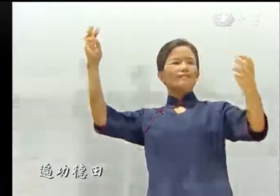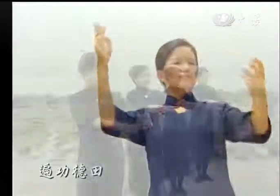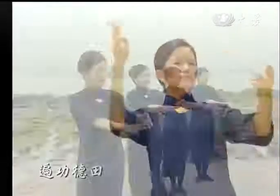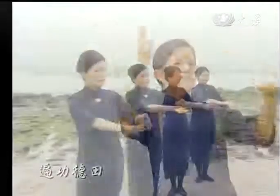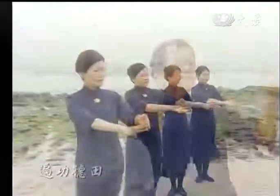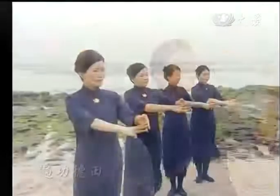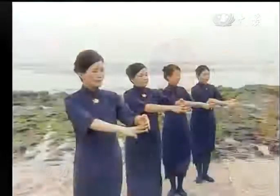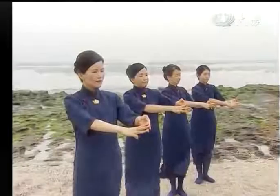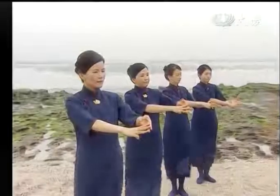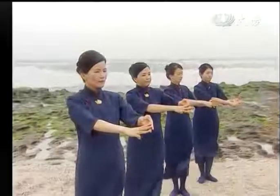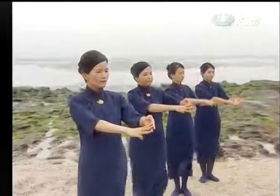天。